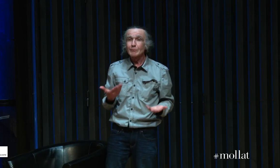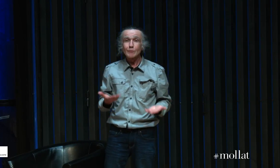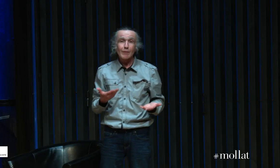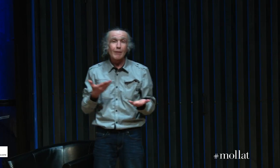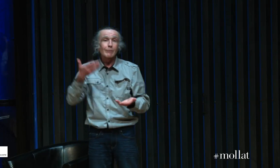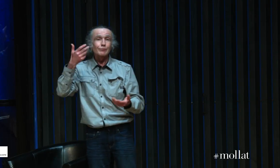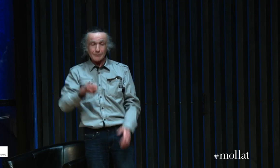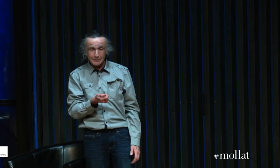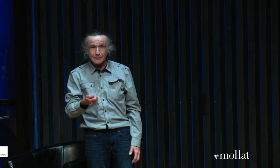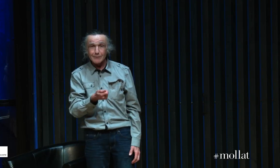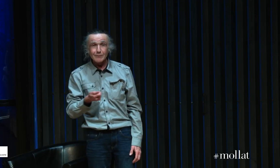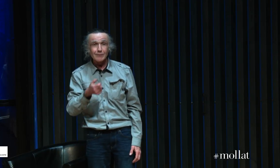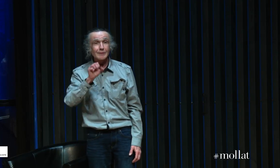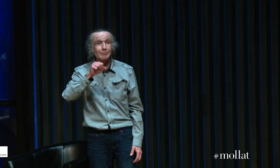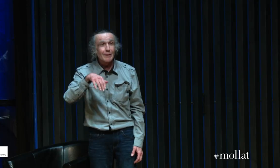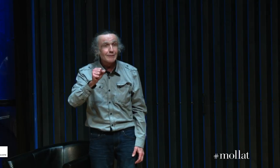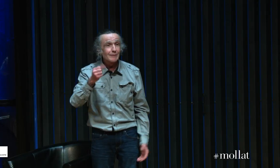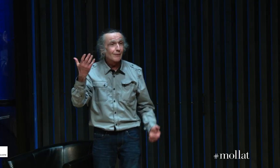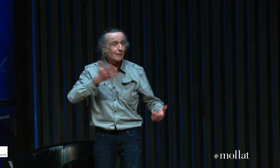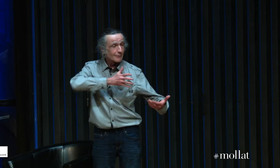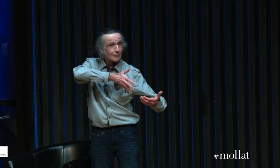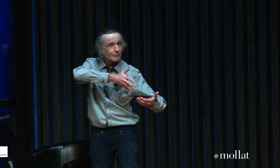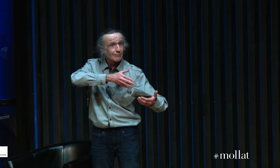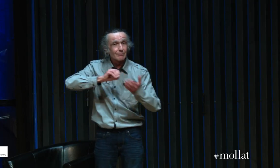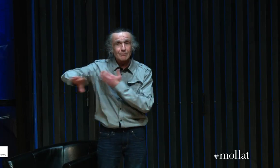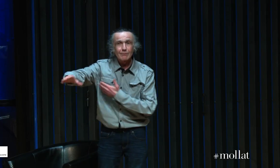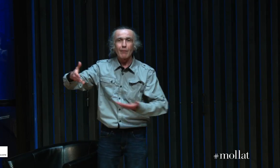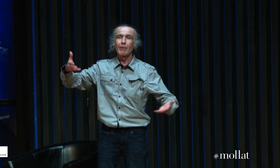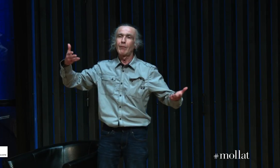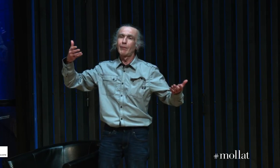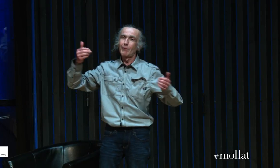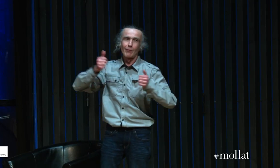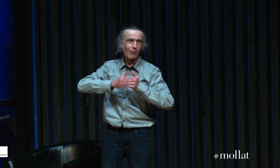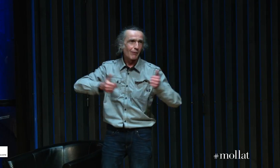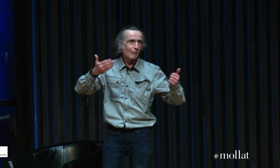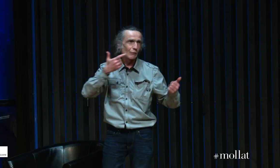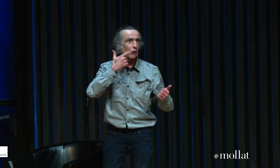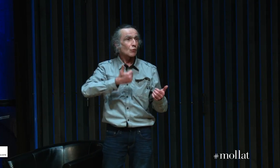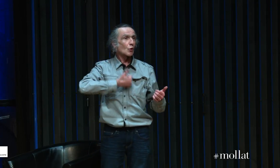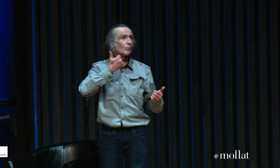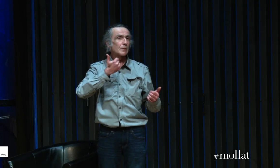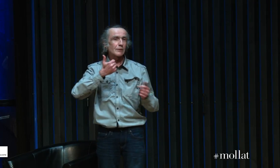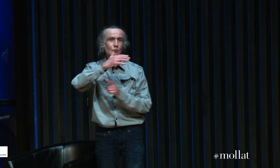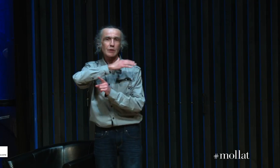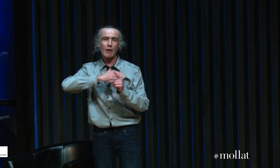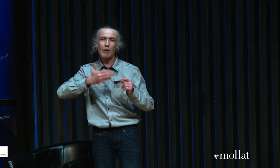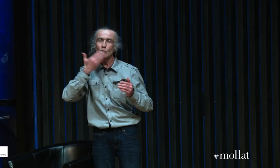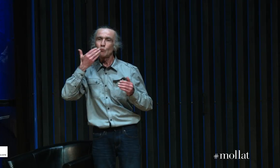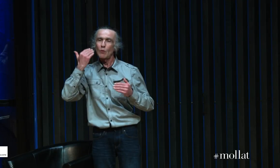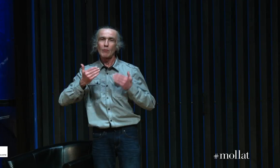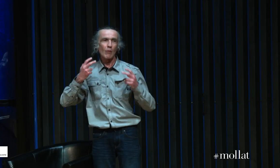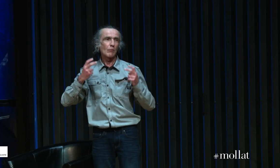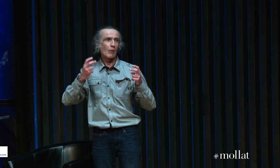sonnettes n'étaient pas adaptées à nous. Mais c'est vrai, maintenant, on a le SMS, on peut signer directement via le portable. C'est